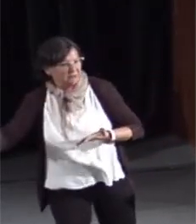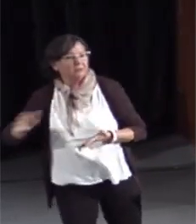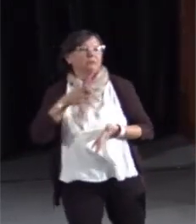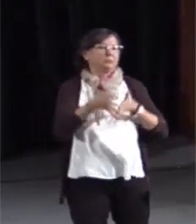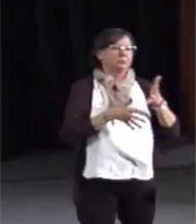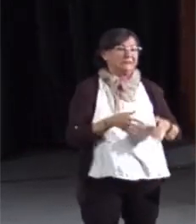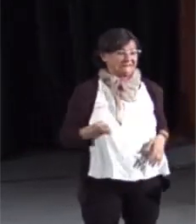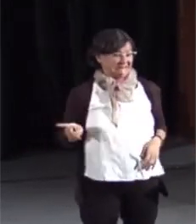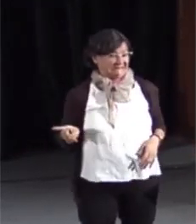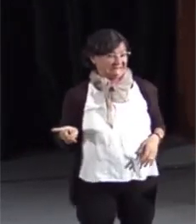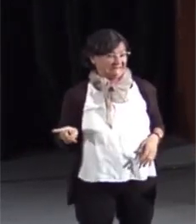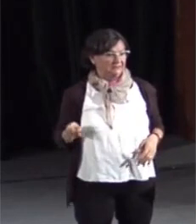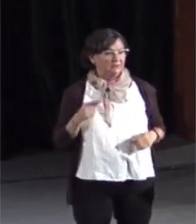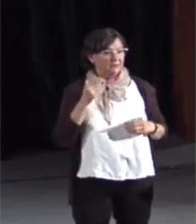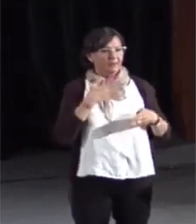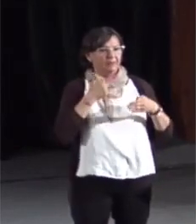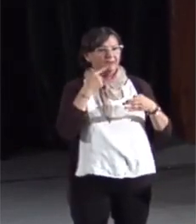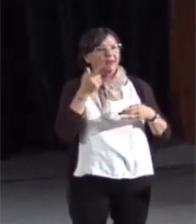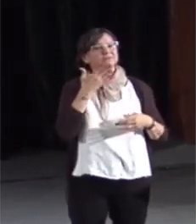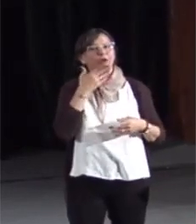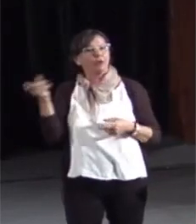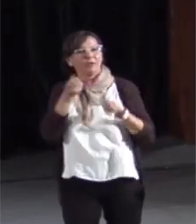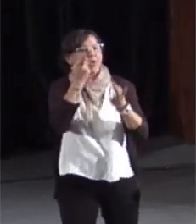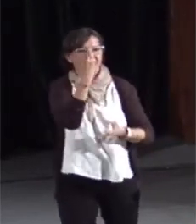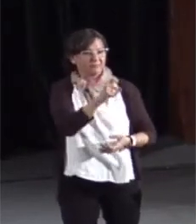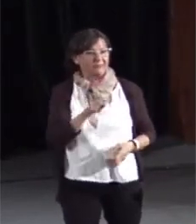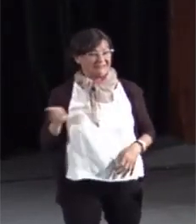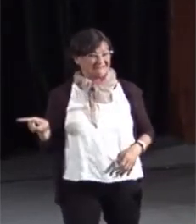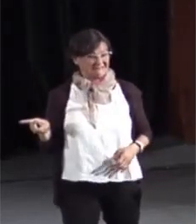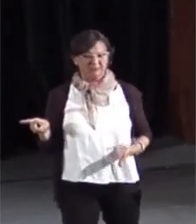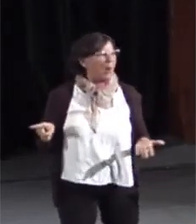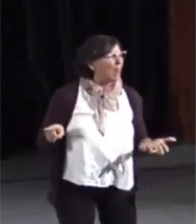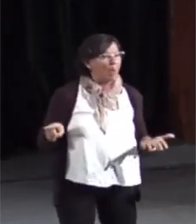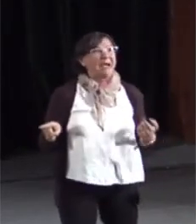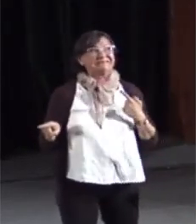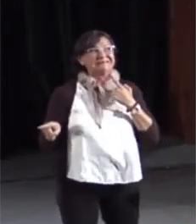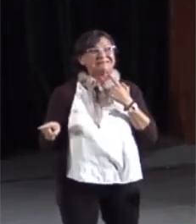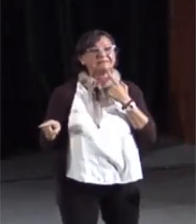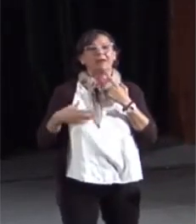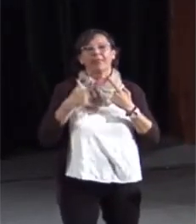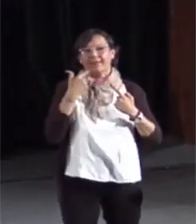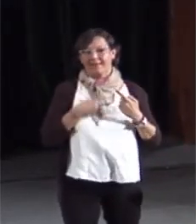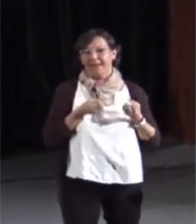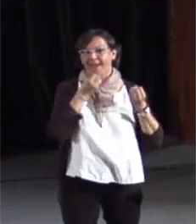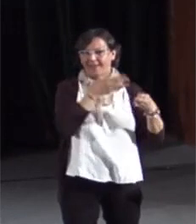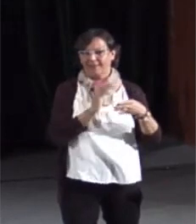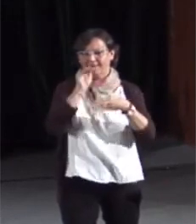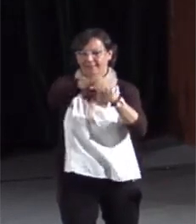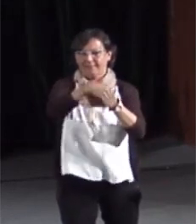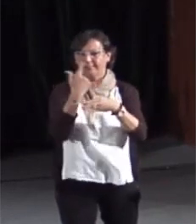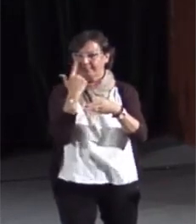señalar algo determinado o repetirlo varias veces. Simplemente con hacer mención una única vez, ya lo